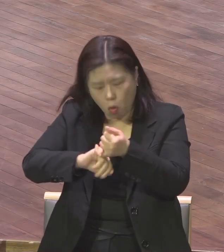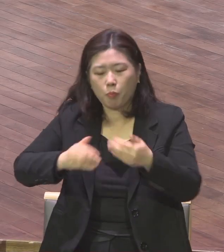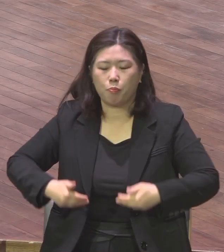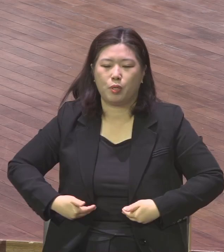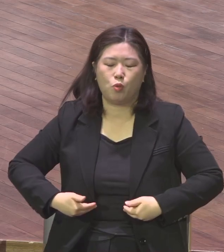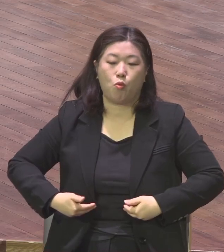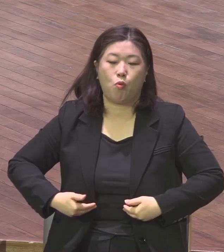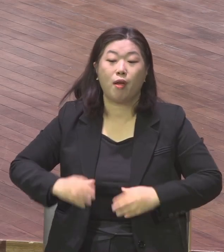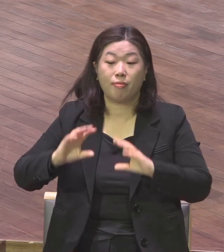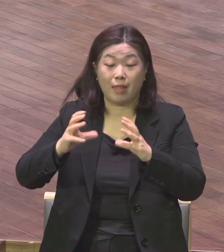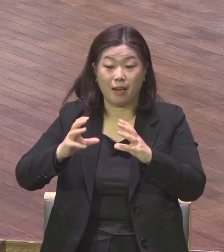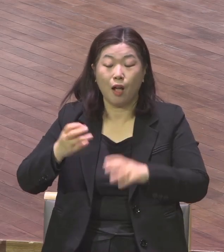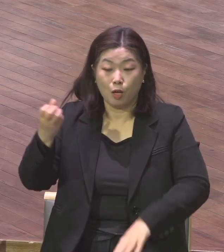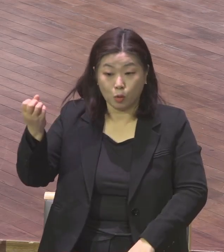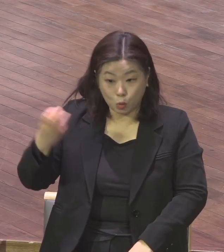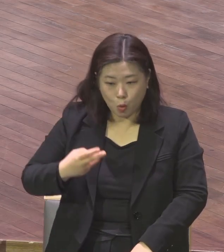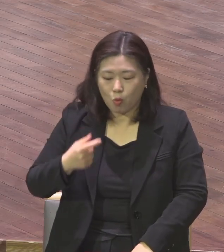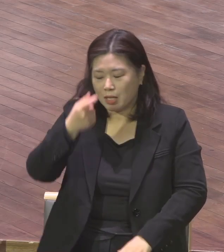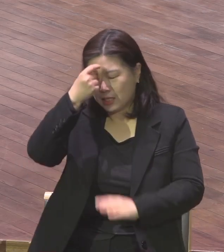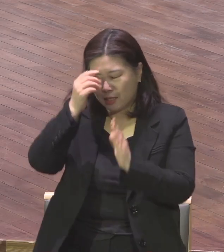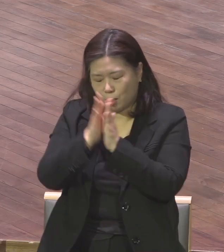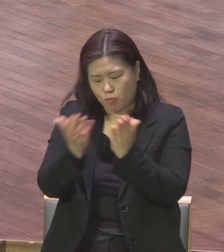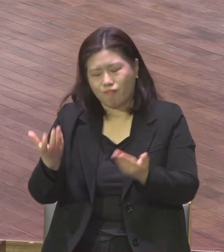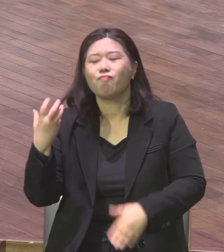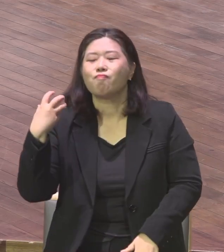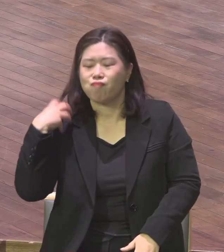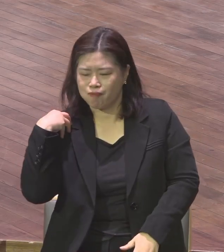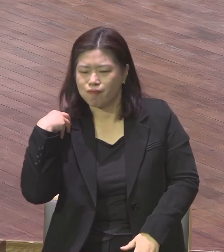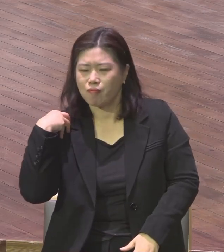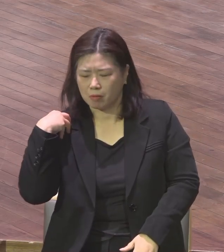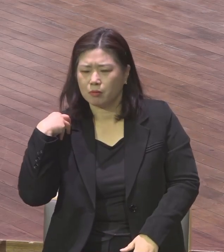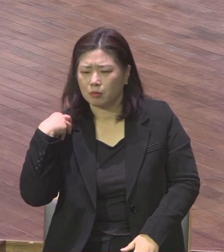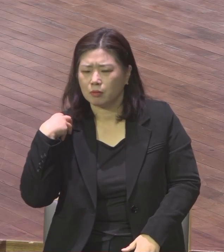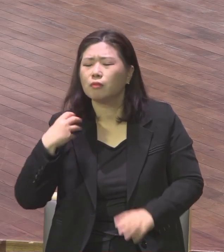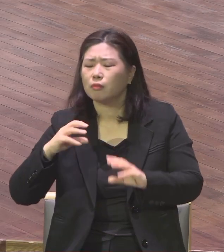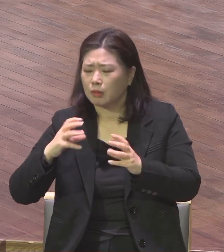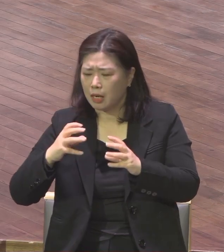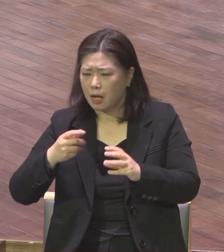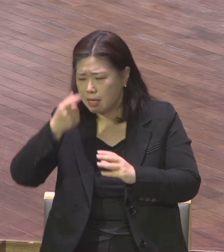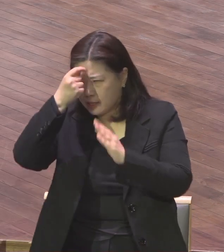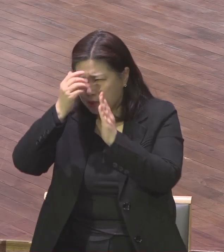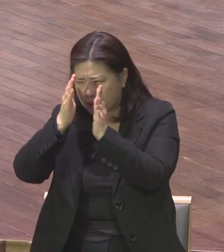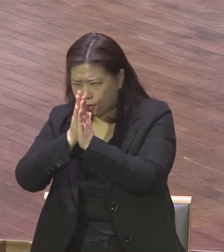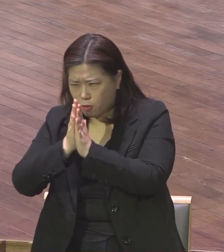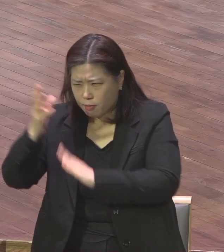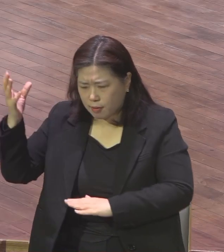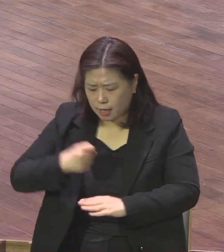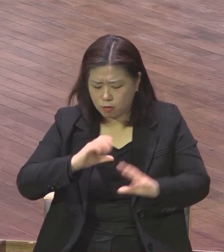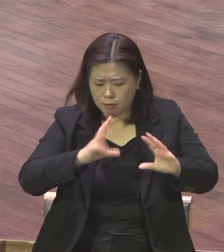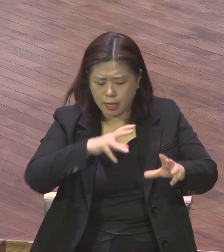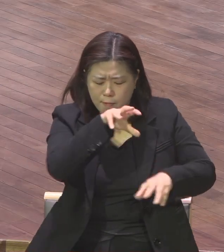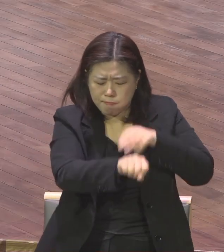무력으로 세계를 지배할 민족이 아니라 기도로 세계를 지배할